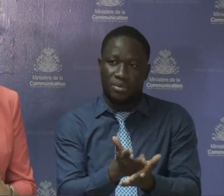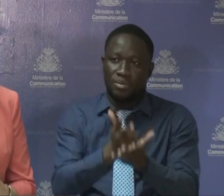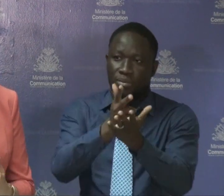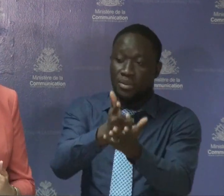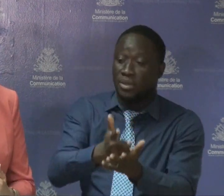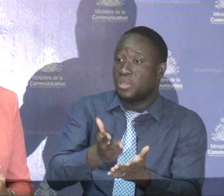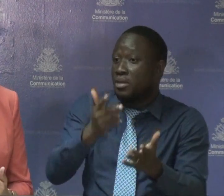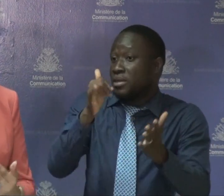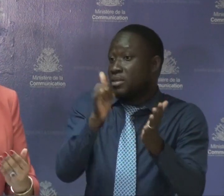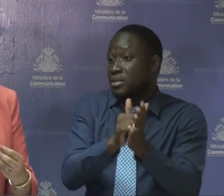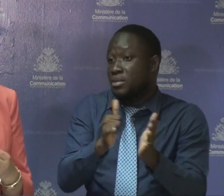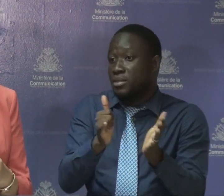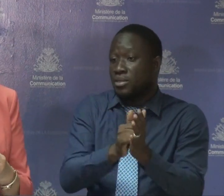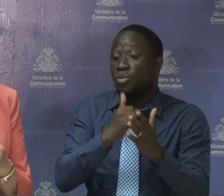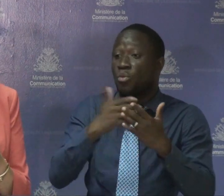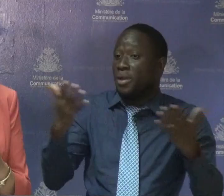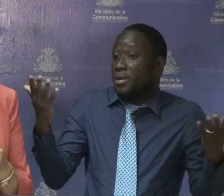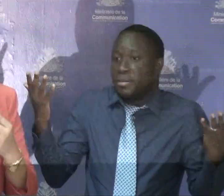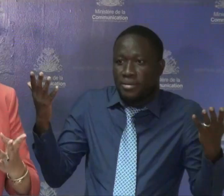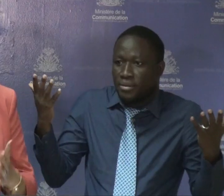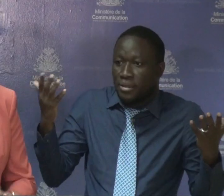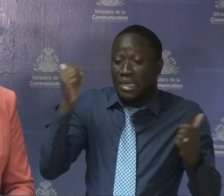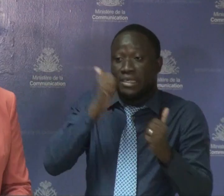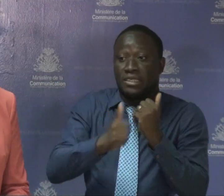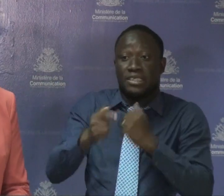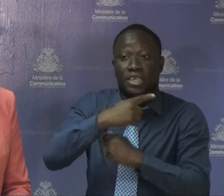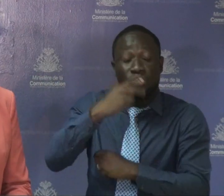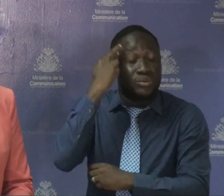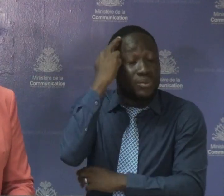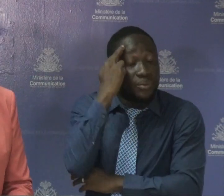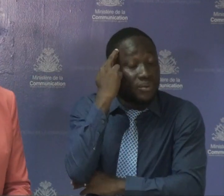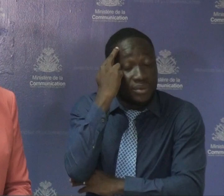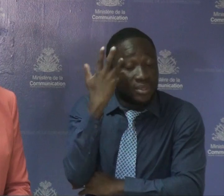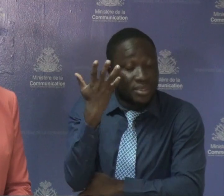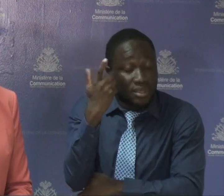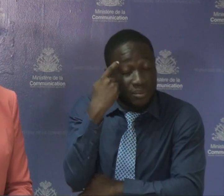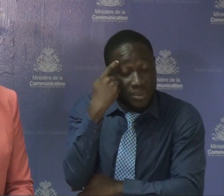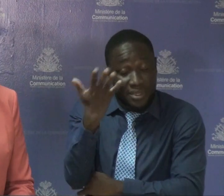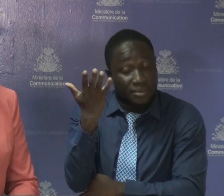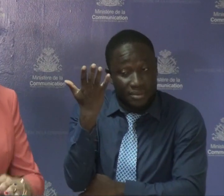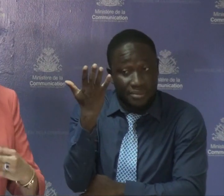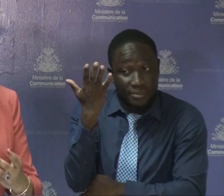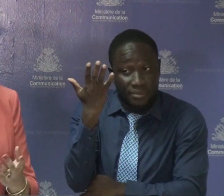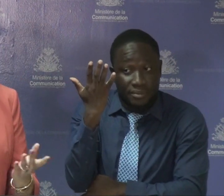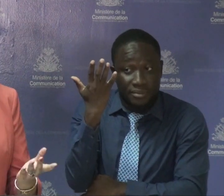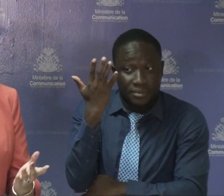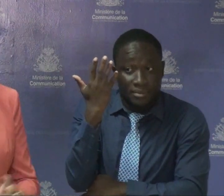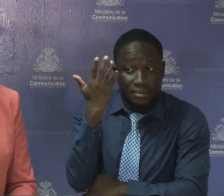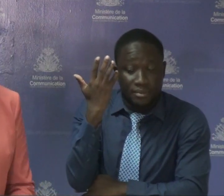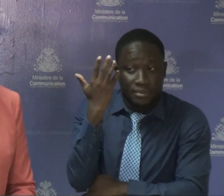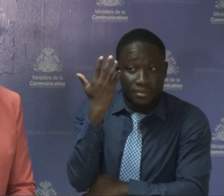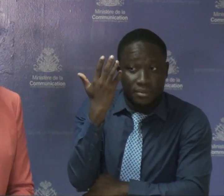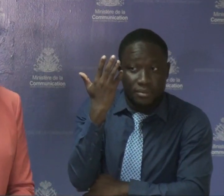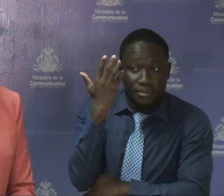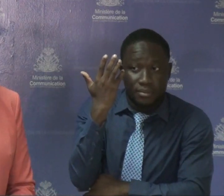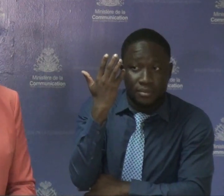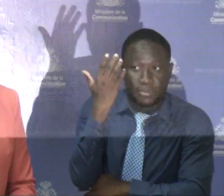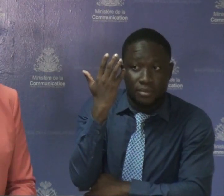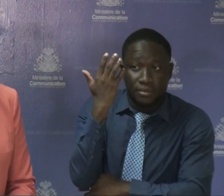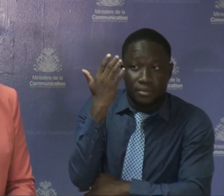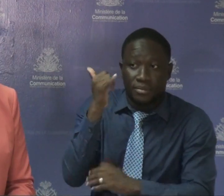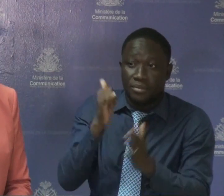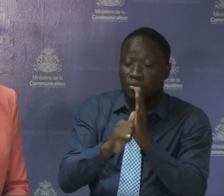comprenez que ça, lui-même, son bagage que chaque jour, on a réfléchi à lui, c'est chaque jour, on a pensé à lui. Et nous, ça, pour